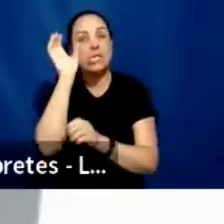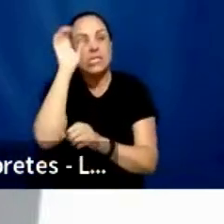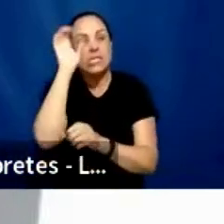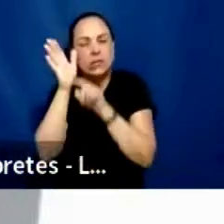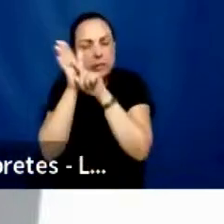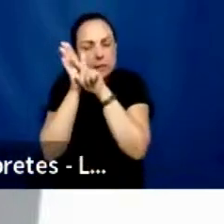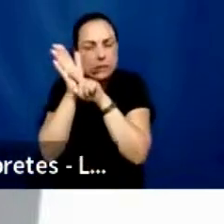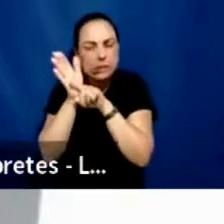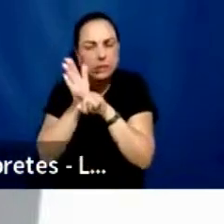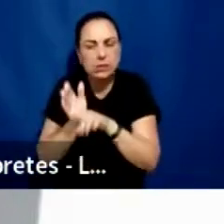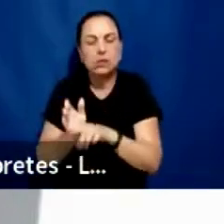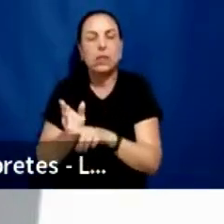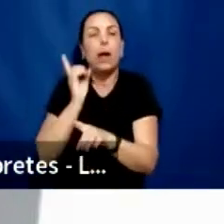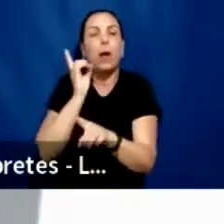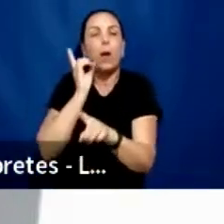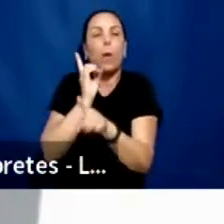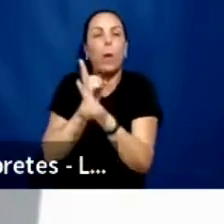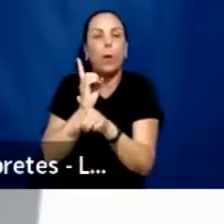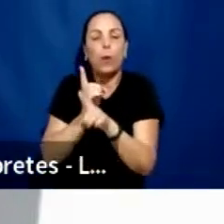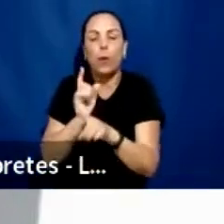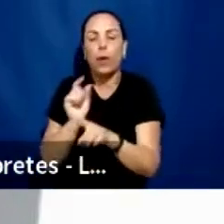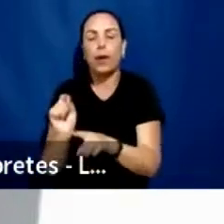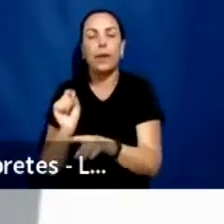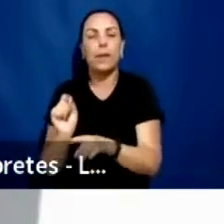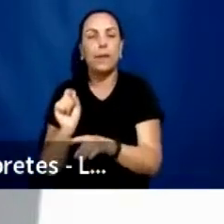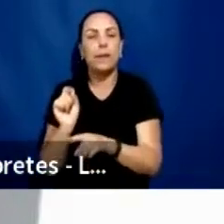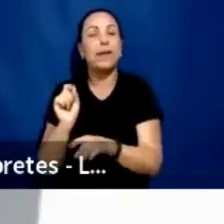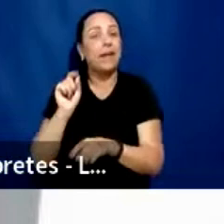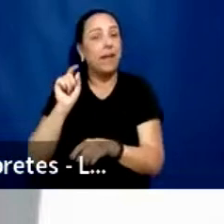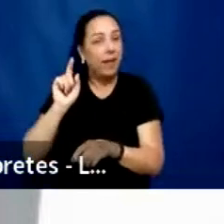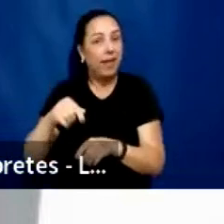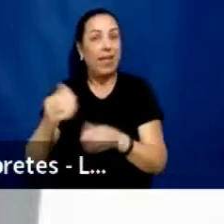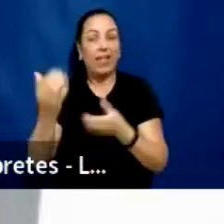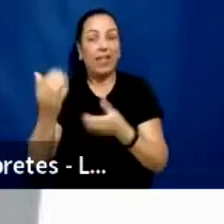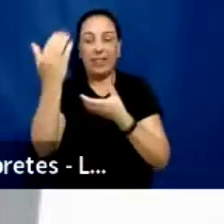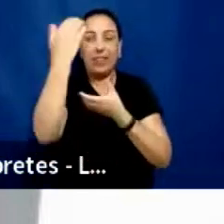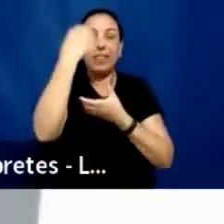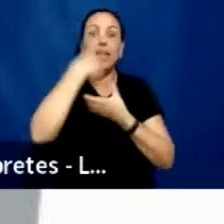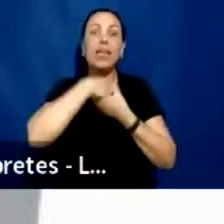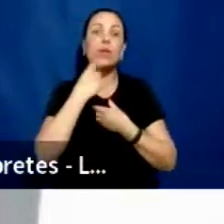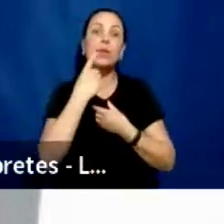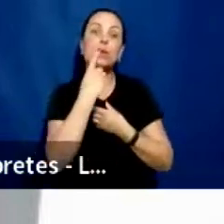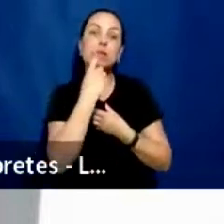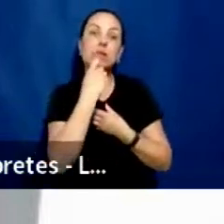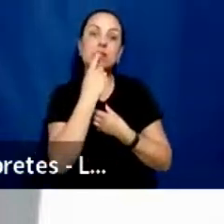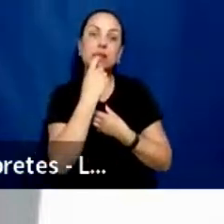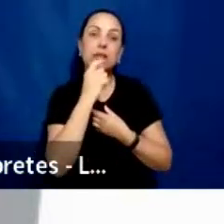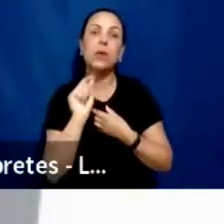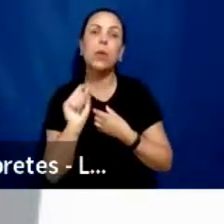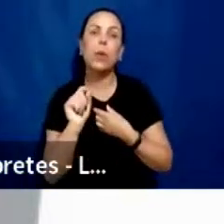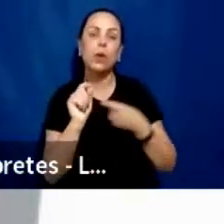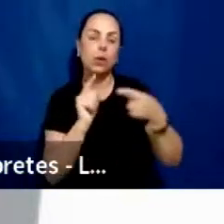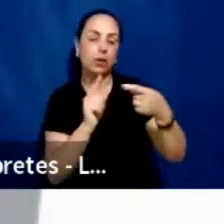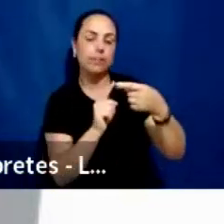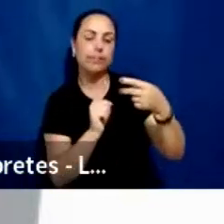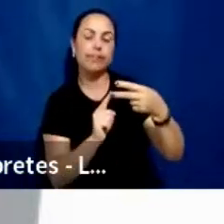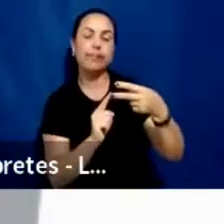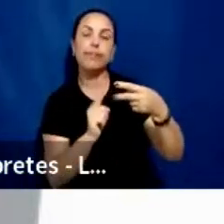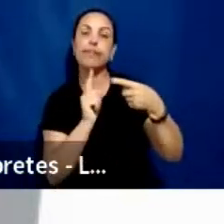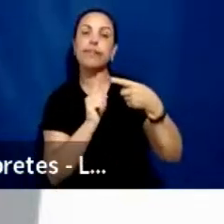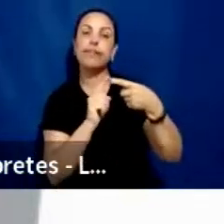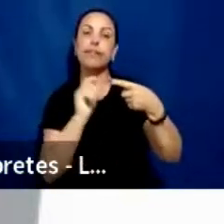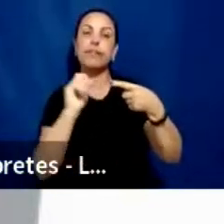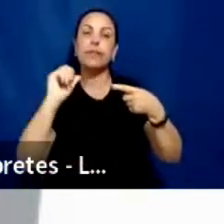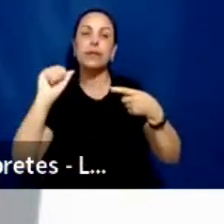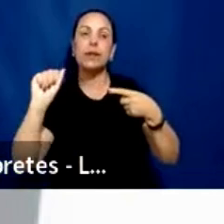formas de câncer se desenvolvem por duas condições básicas, que é a acidez e a falta